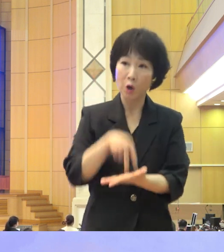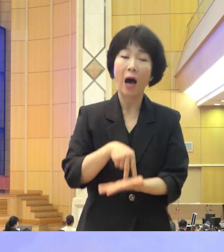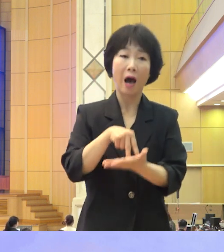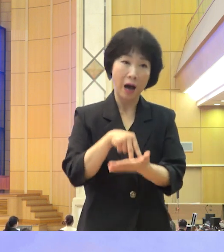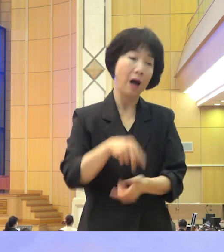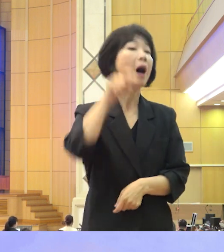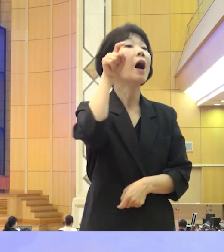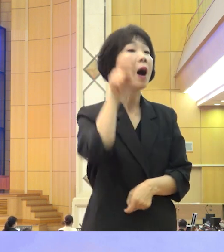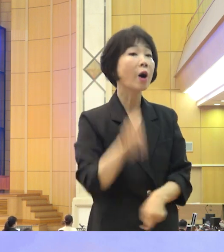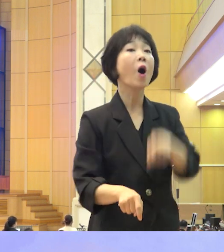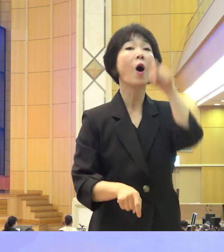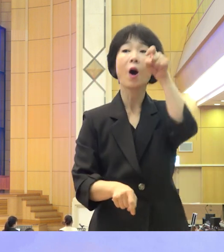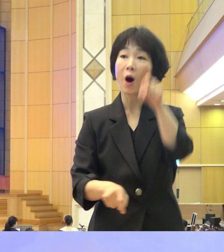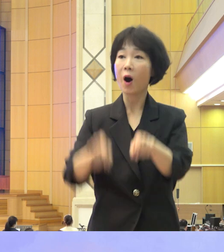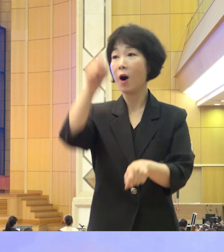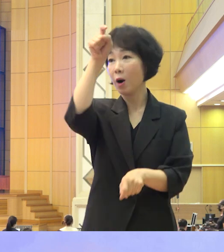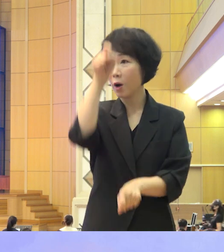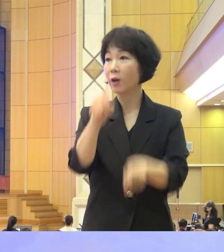일어나